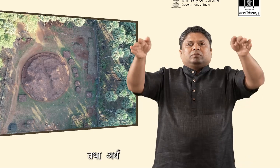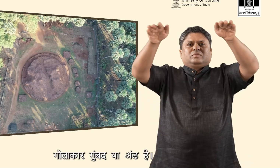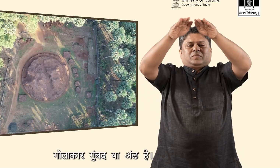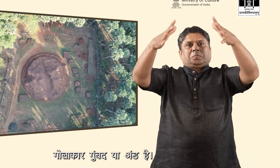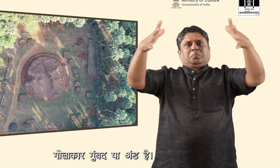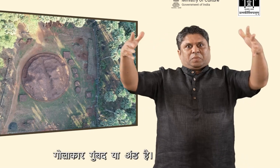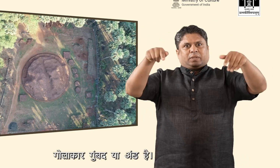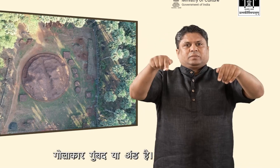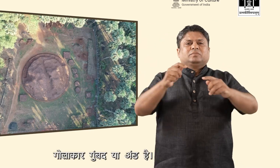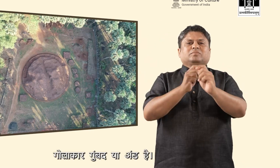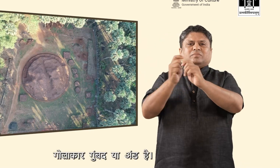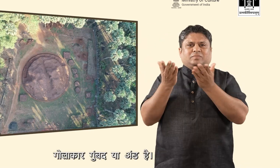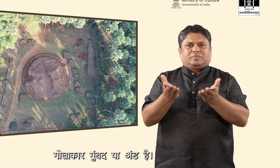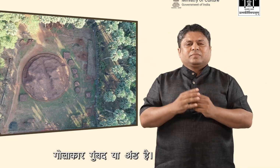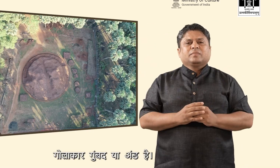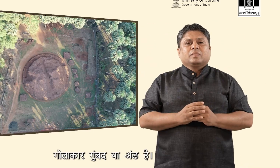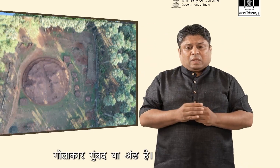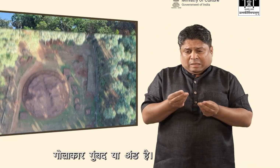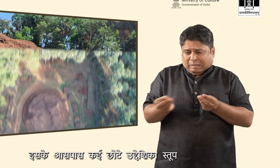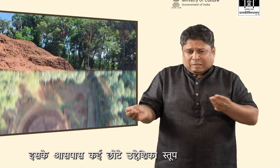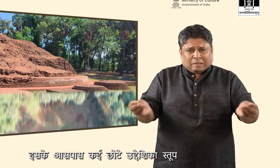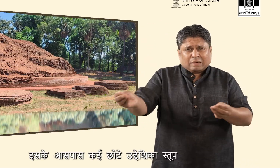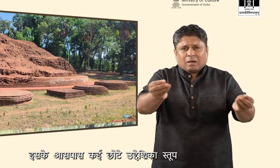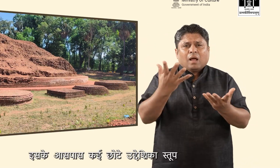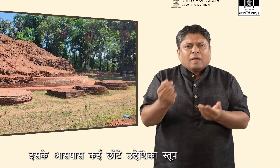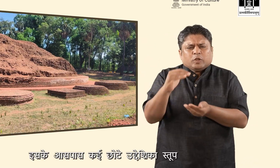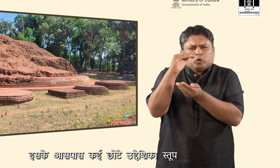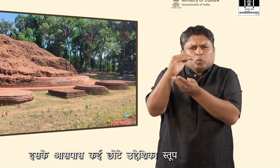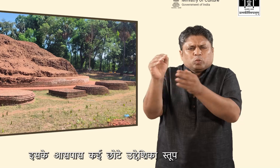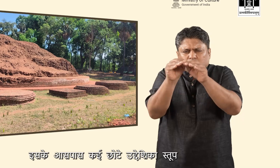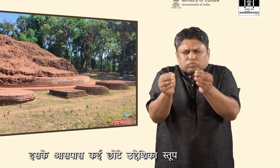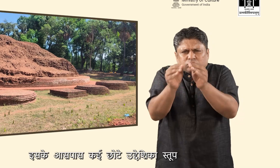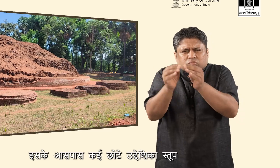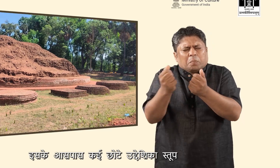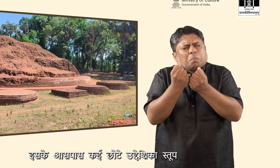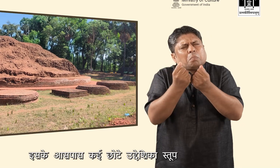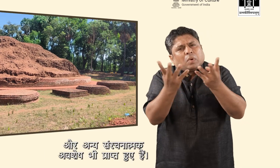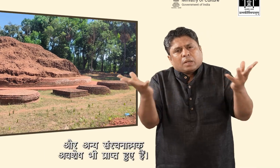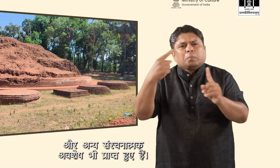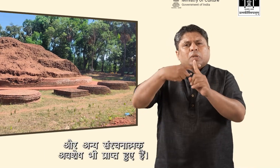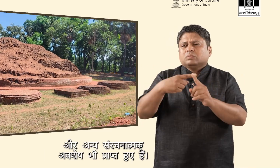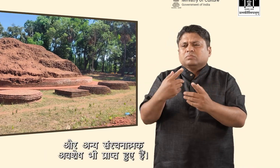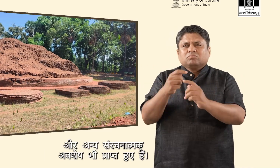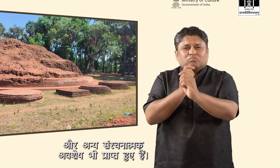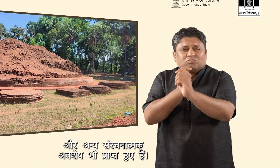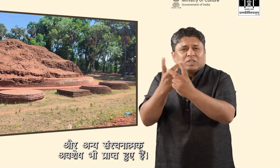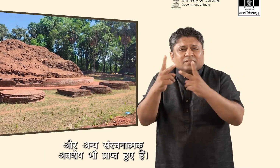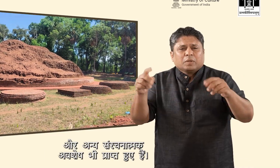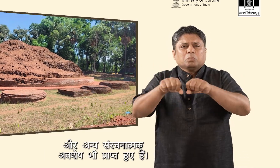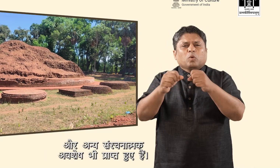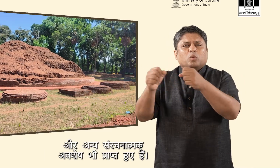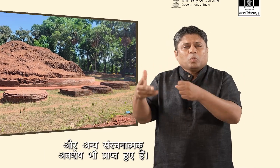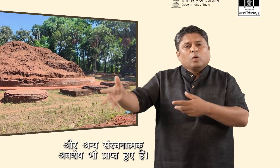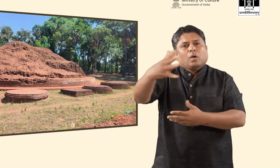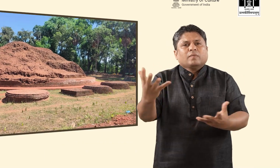तथा अर्धगोलाकार गुंबद या अंड है। इसके आसपास कई छोटे उद्देशिका स्तूप और अन्य संरचनात्मक अवशेष